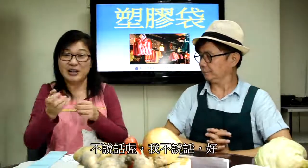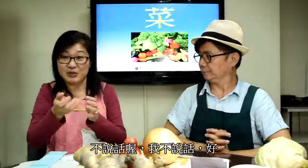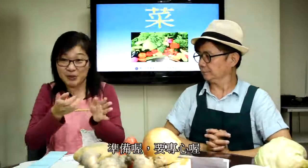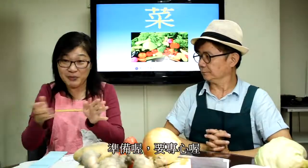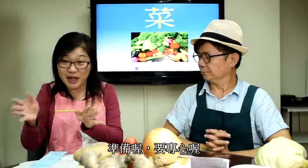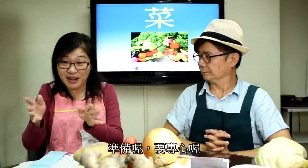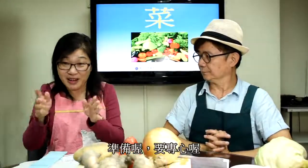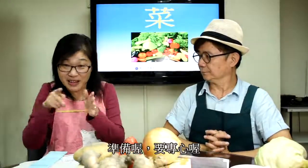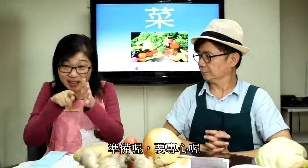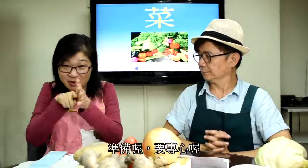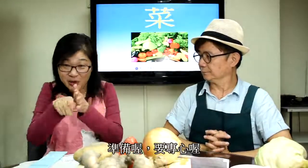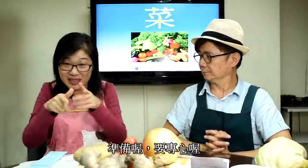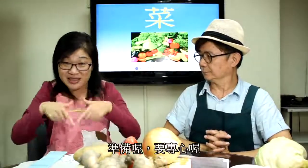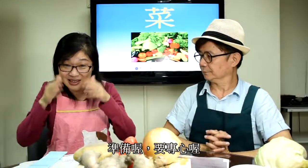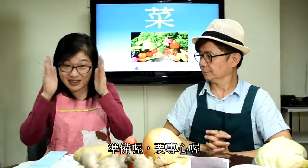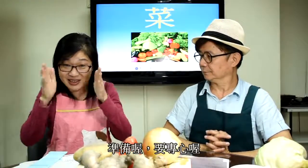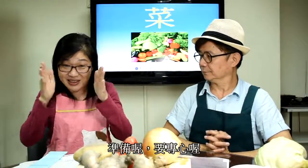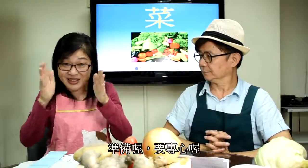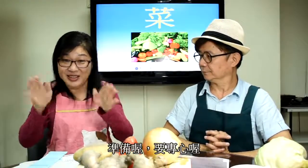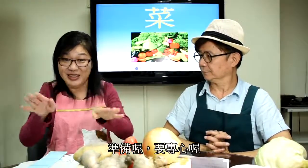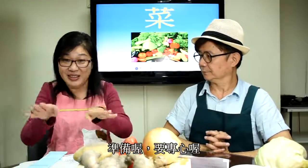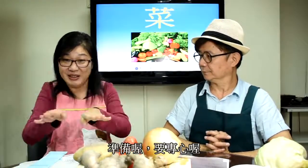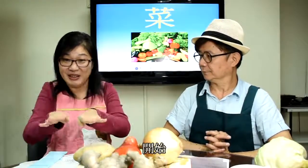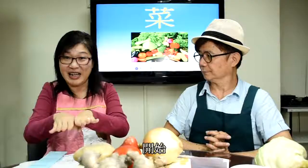准备哦，要专心哦，开始。